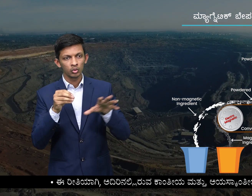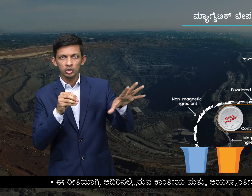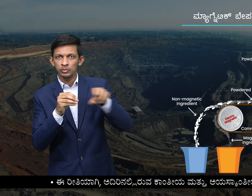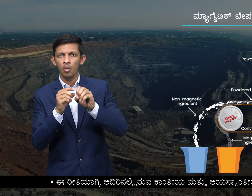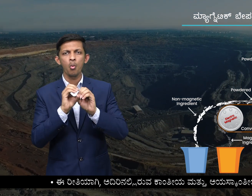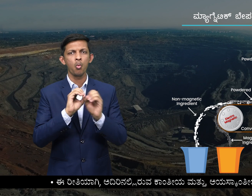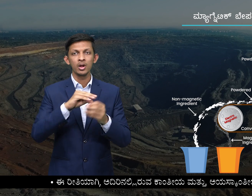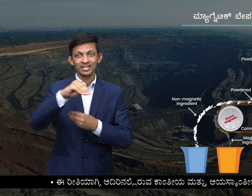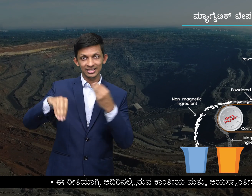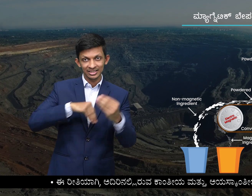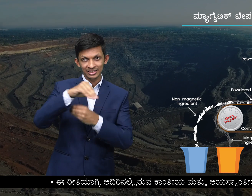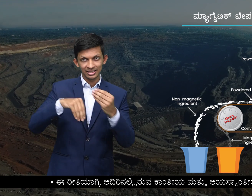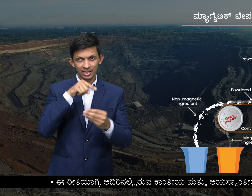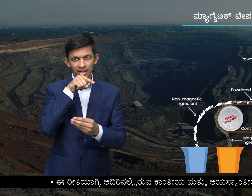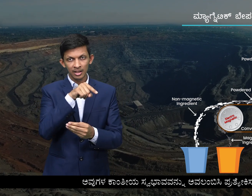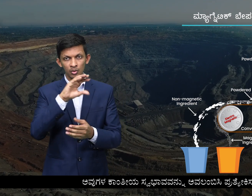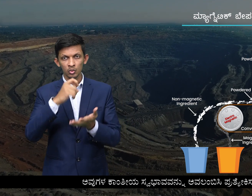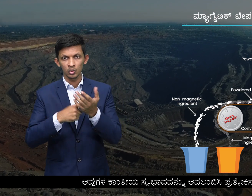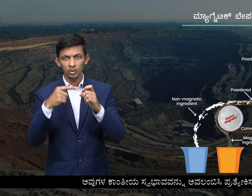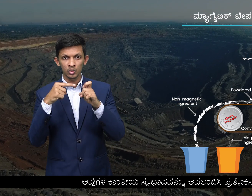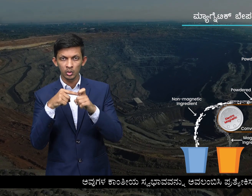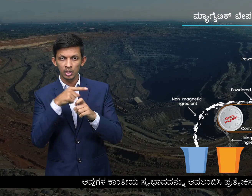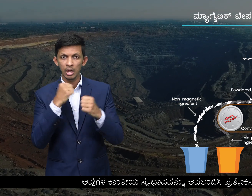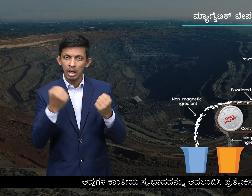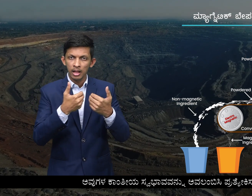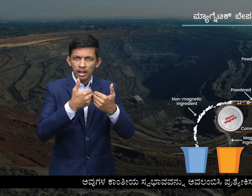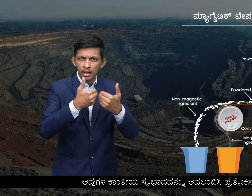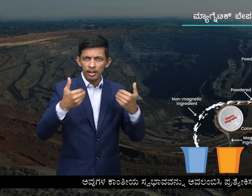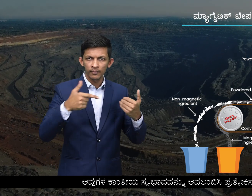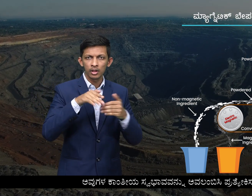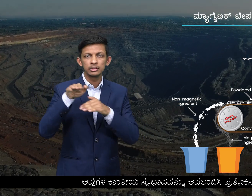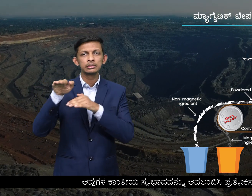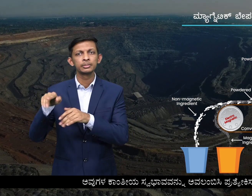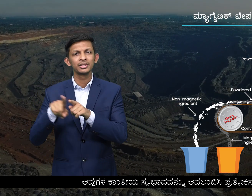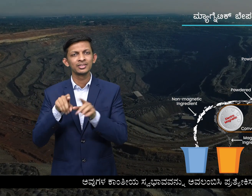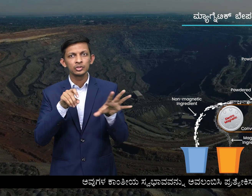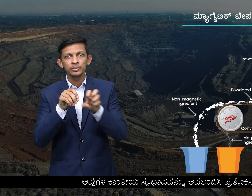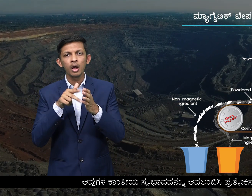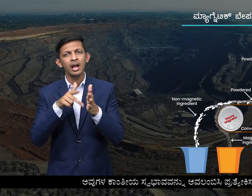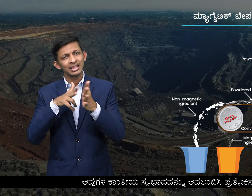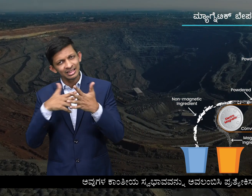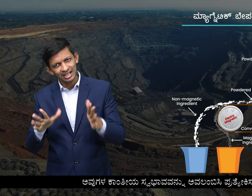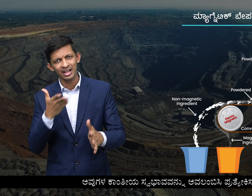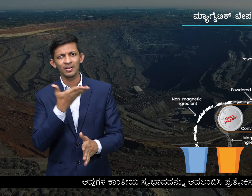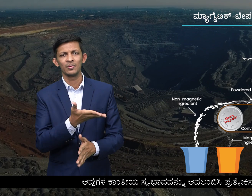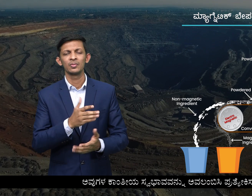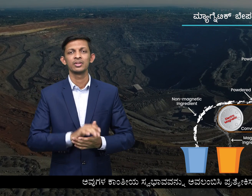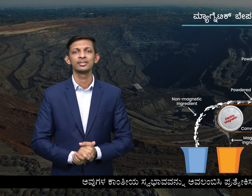ಕಾಂತೀಯ ಮತ್ತು ಆಯಸ್ಕಾಂತೀಯ ಪದಾರ್ಥಗಳನ್ನ ಅವುಗಳ ಕಾಂತೀಯ ಸ್ವಭಾವವನ್ನ ಅವಲಂಬಿಸಿ ಪ್ರತ್ಯೇಕಿಸಬಹುದು.